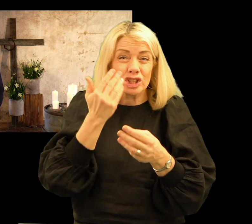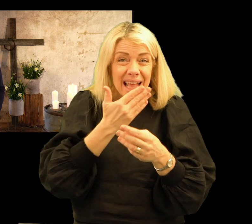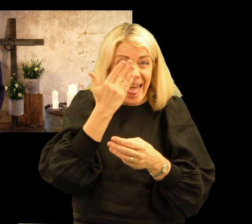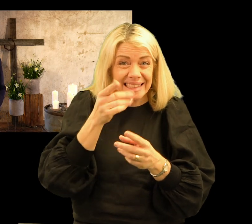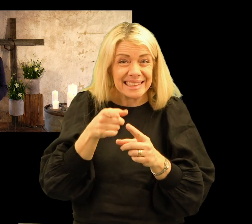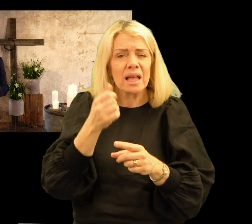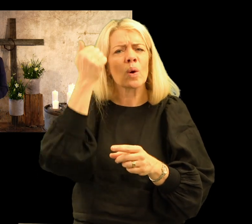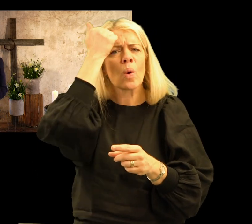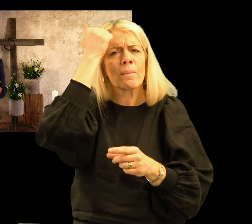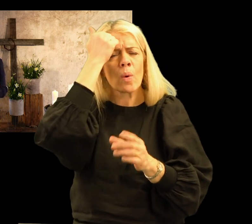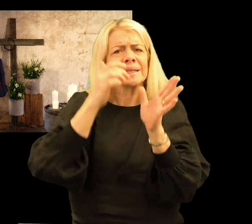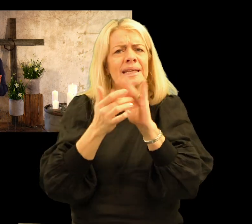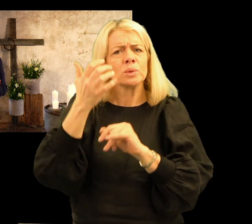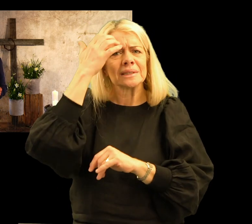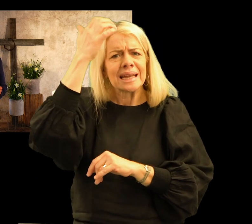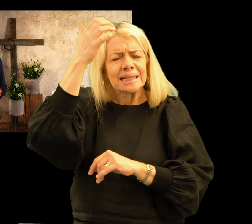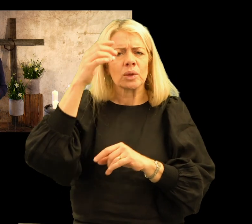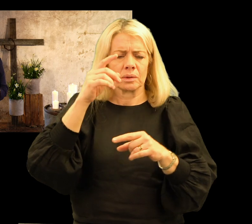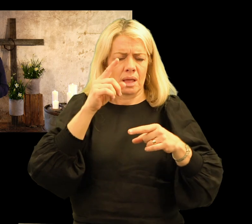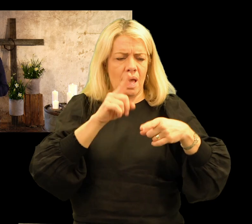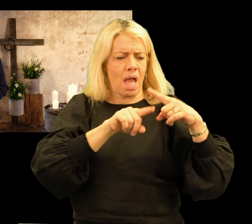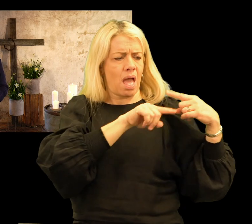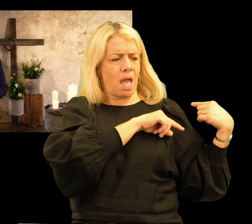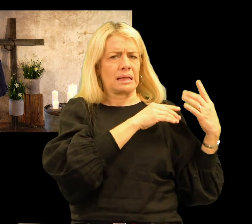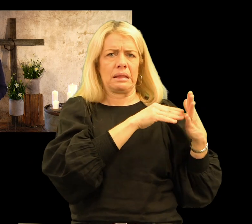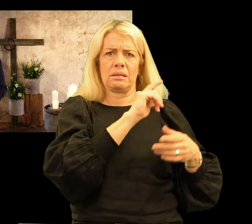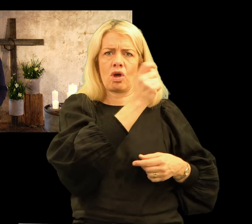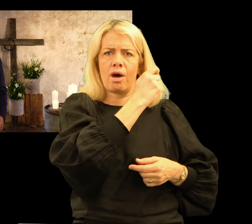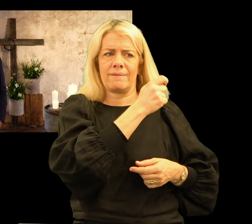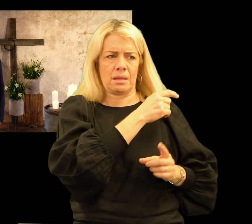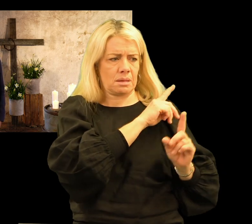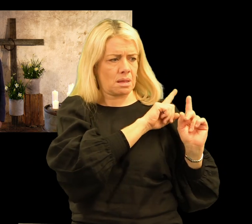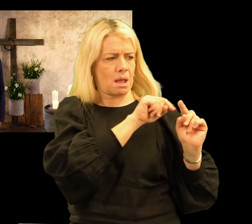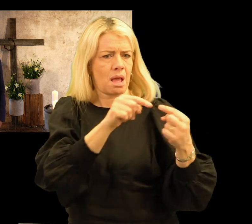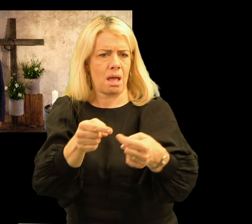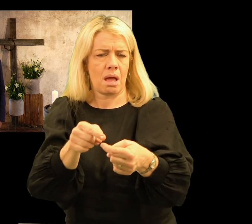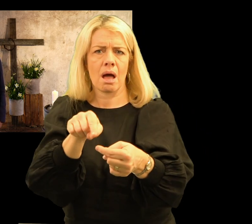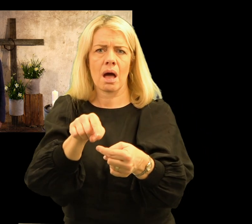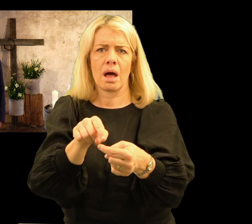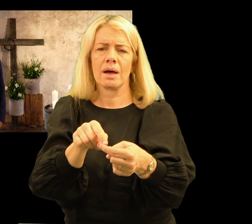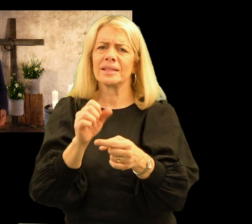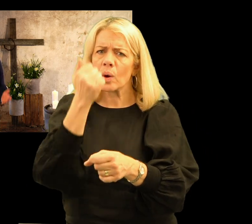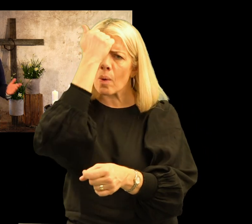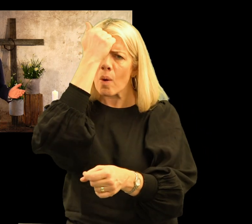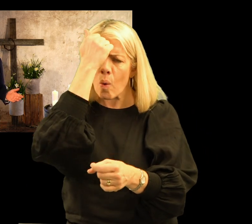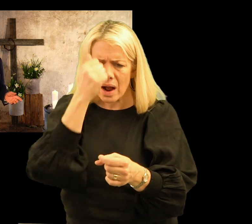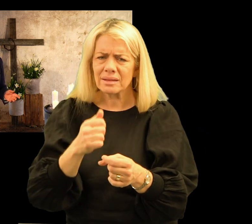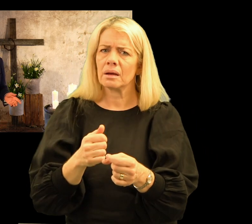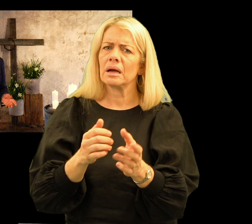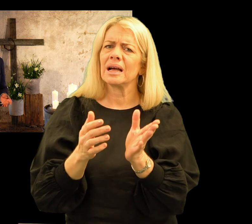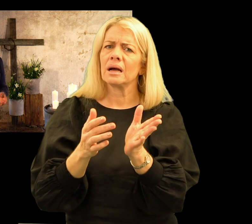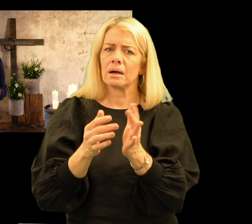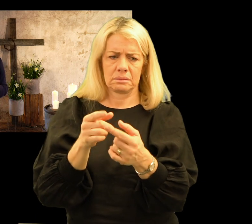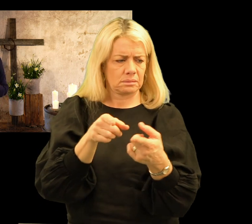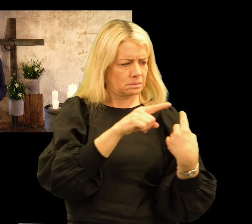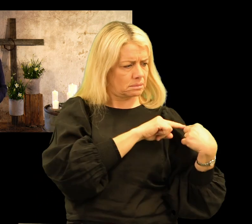tidigare har läst då. Minns att Jesus Kristus, ättling till David, har uppstått från de döda. Paulus betonar alltså att vi ska